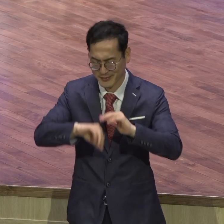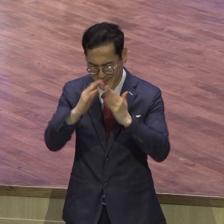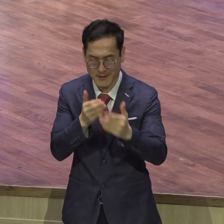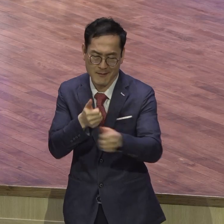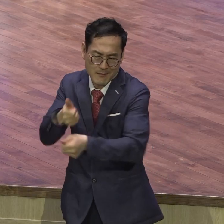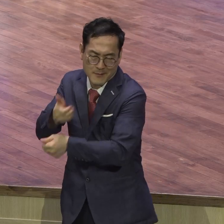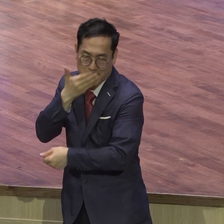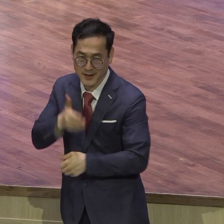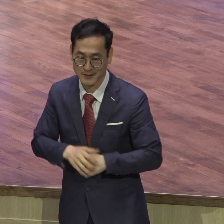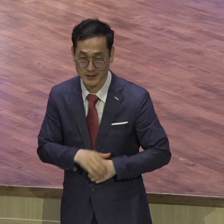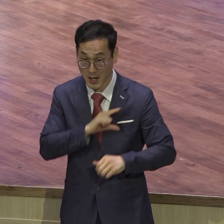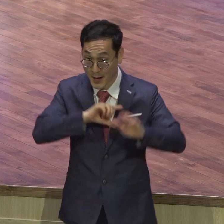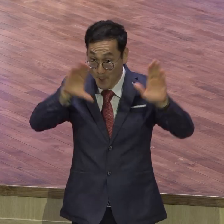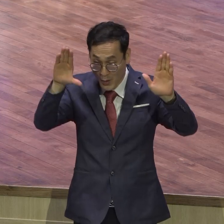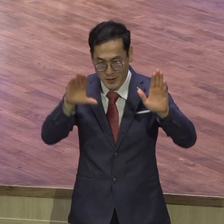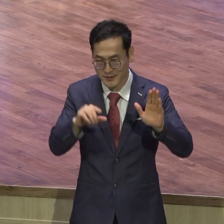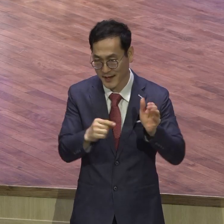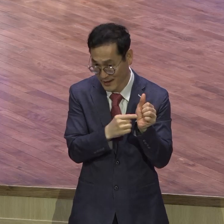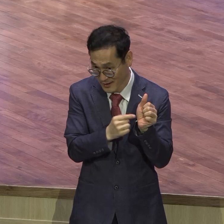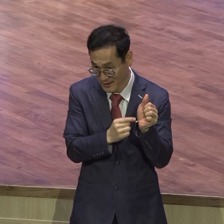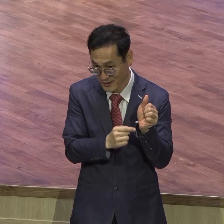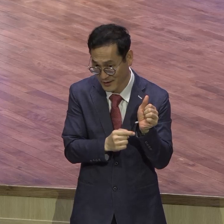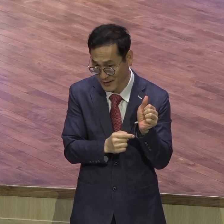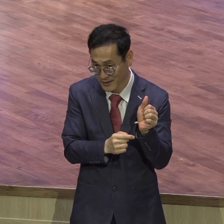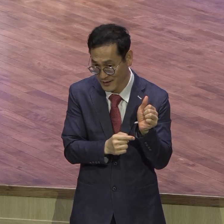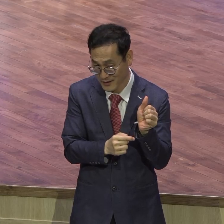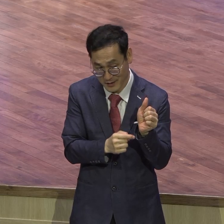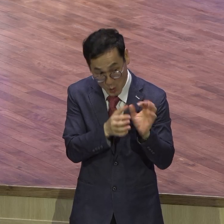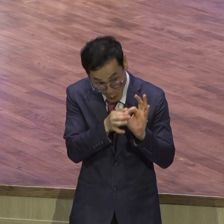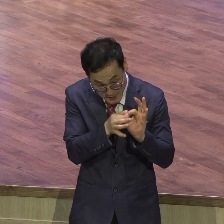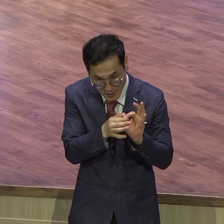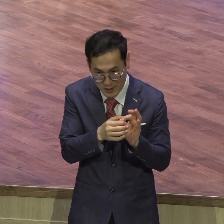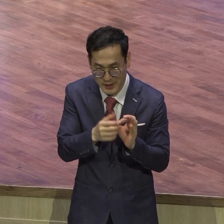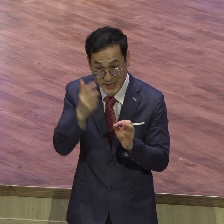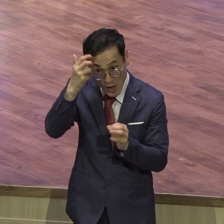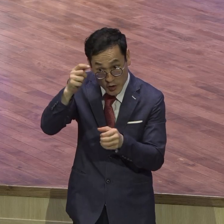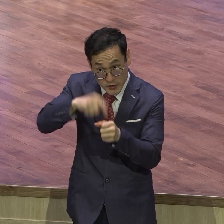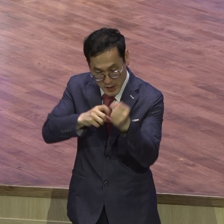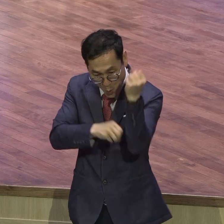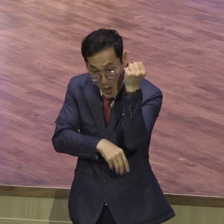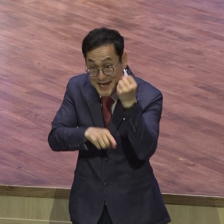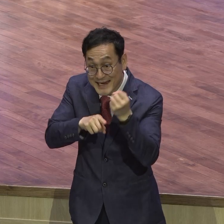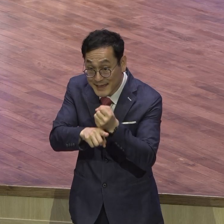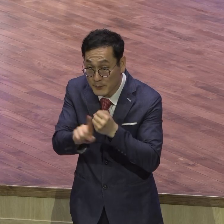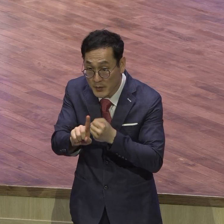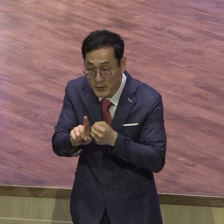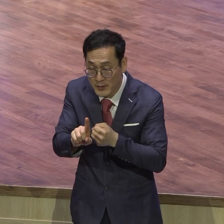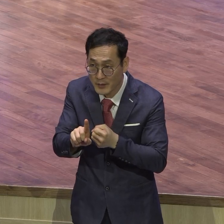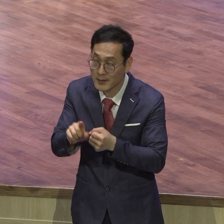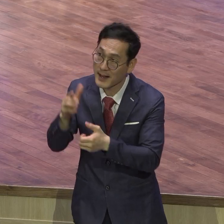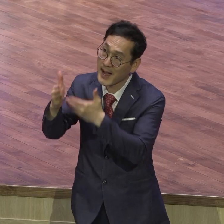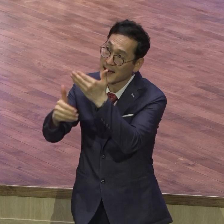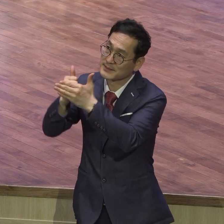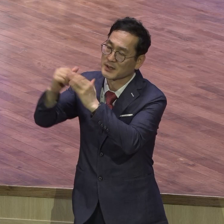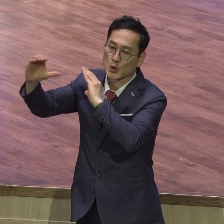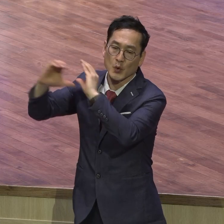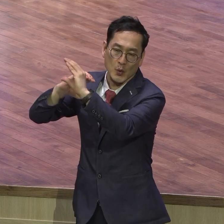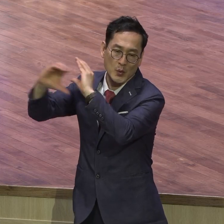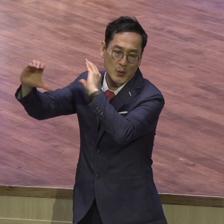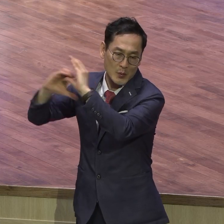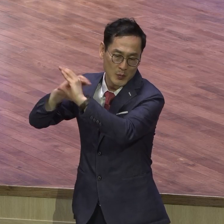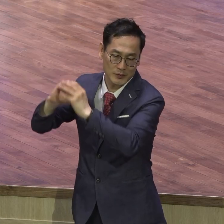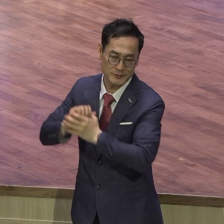모세를 통해서 우리가 발견할 수 있는 영적 원리가 뭡니까 그것은 다름 아니에요 하나님과의 소통이네요